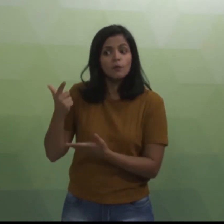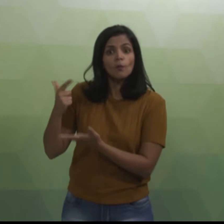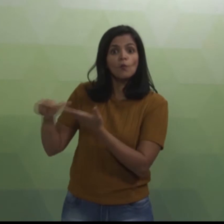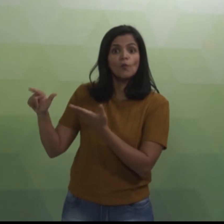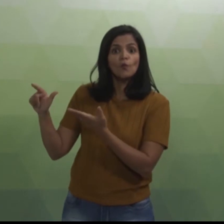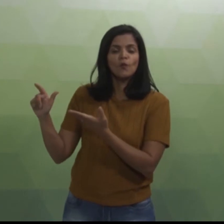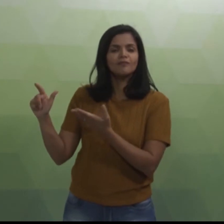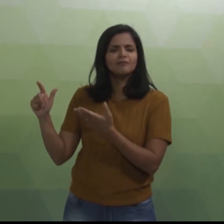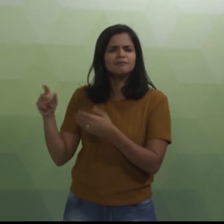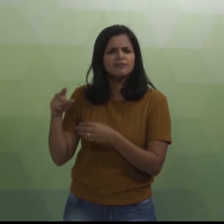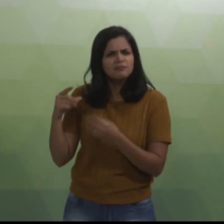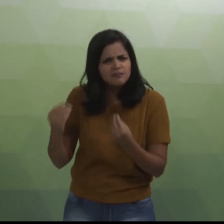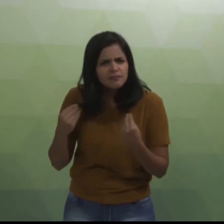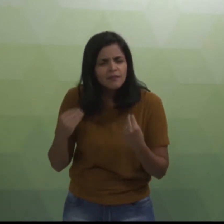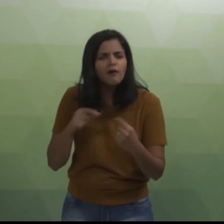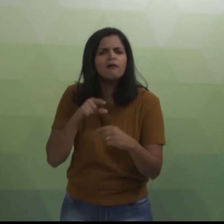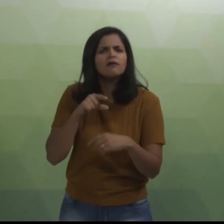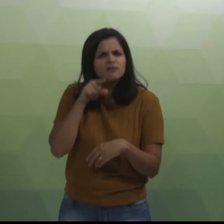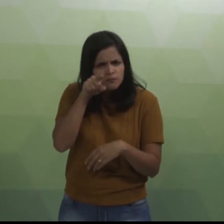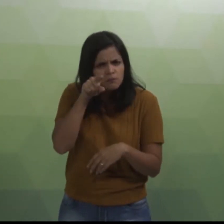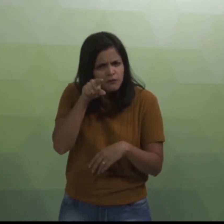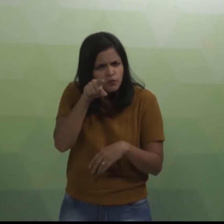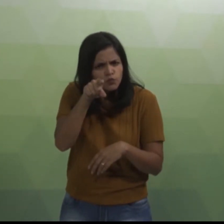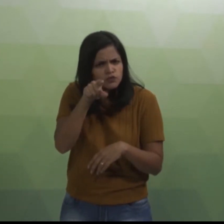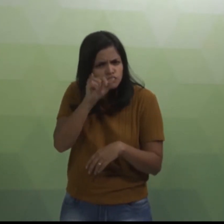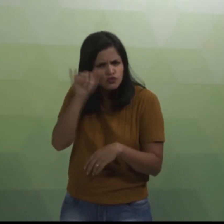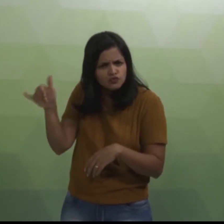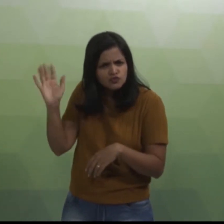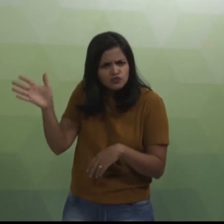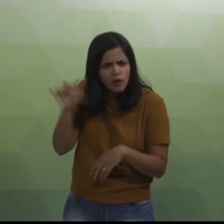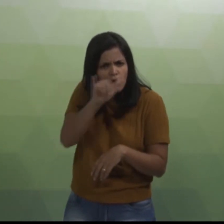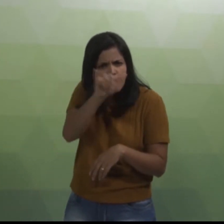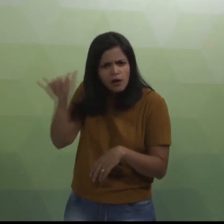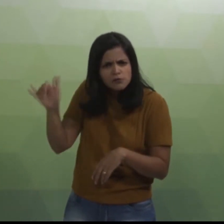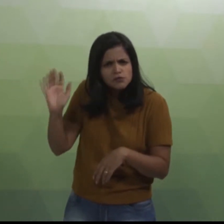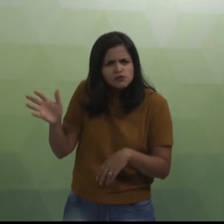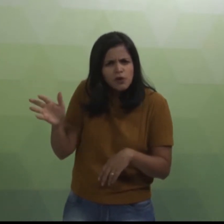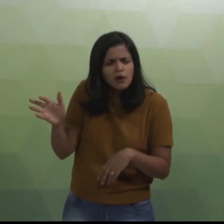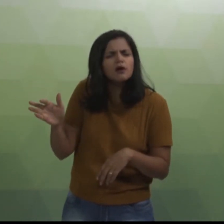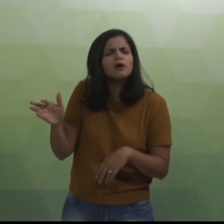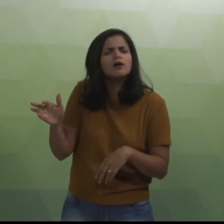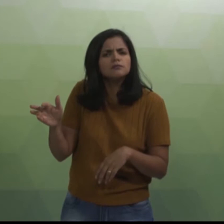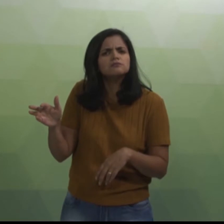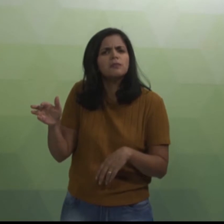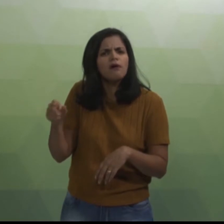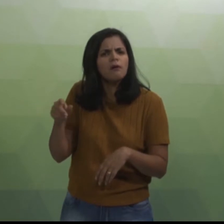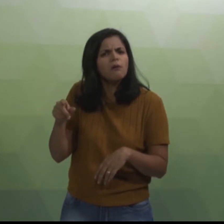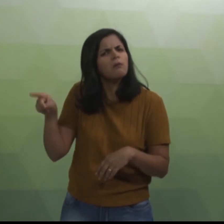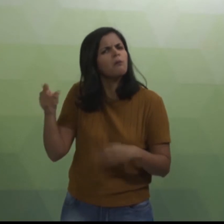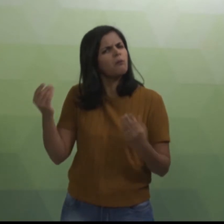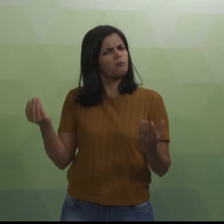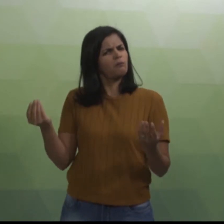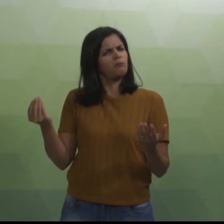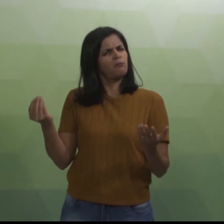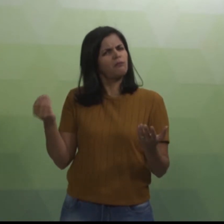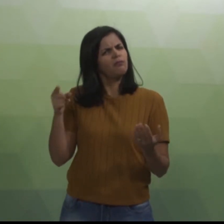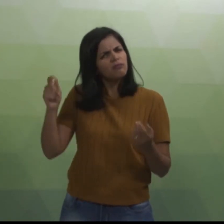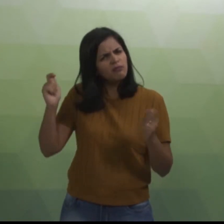Ele? Como assim não ajudou? Então, é um referente ausente. Você falou a ele?